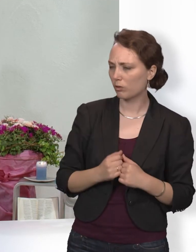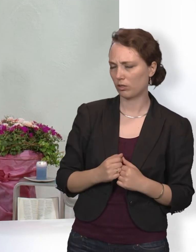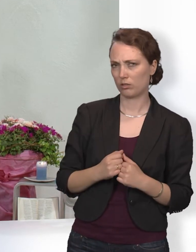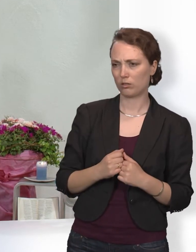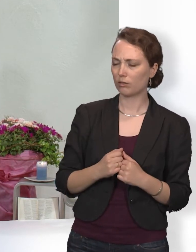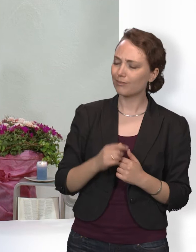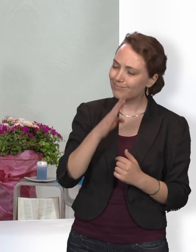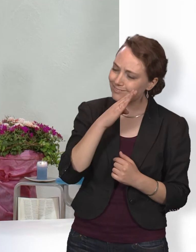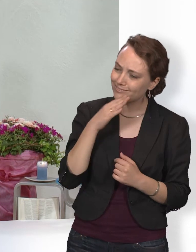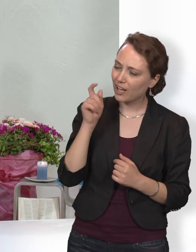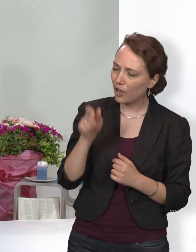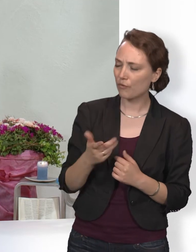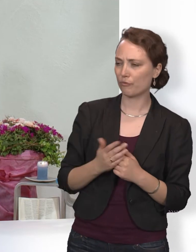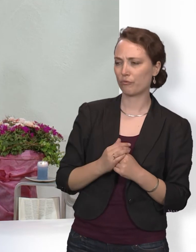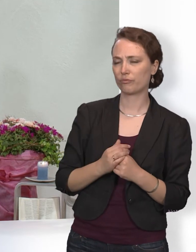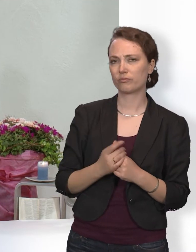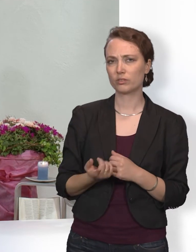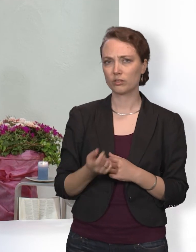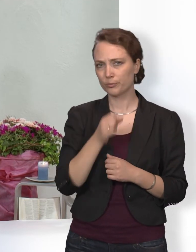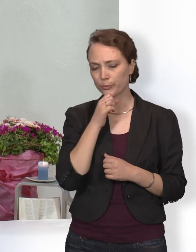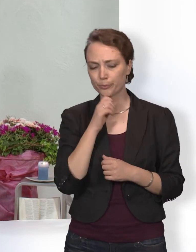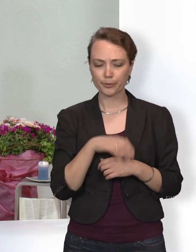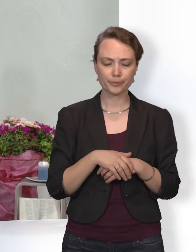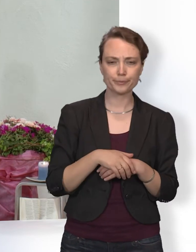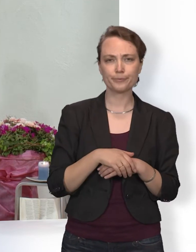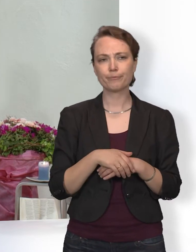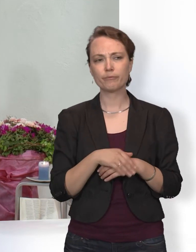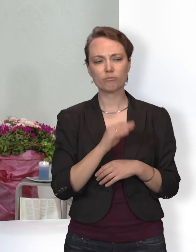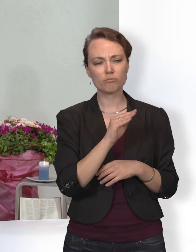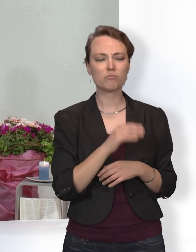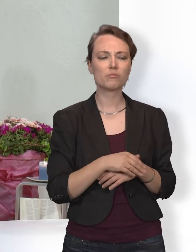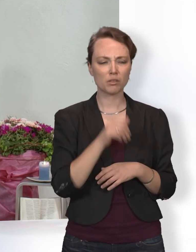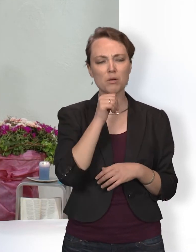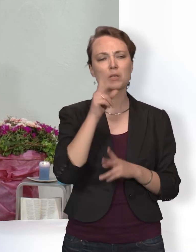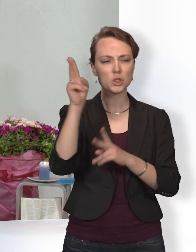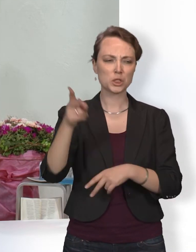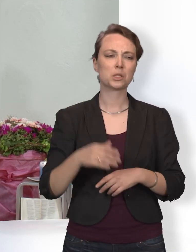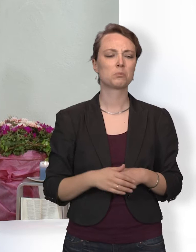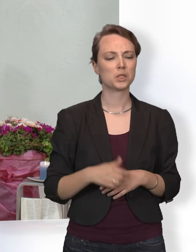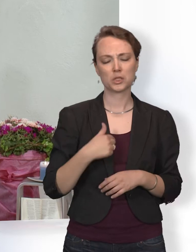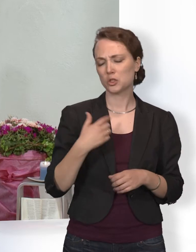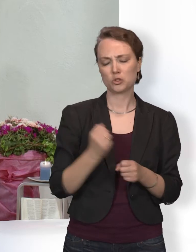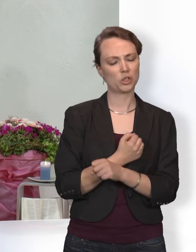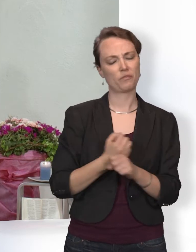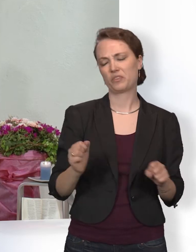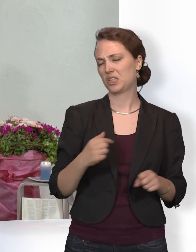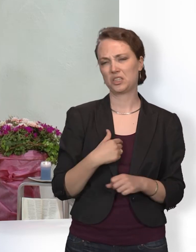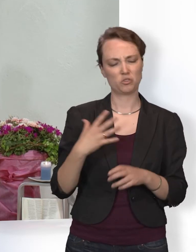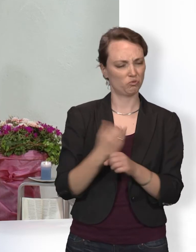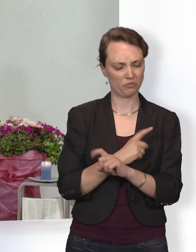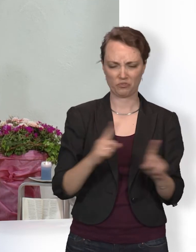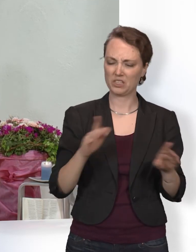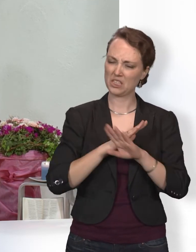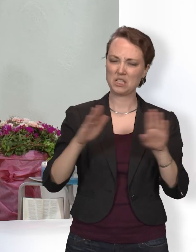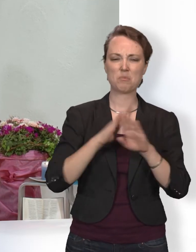zu. Endlich rappelt sich der Junge auf. Papa hat recht, das kriege ich nie hin. Nie.